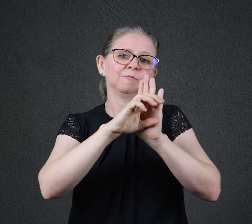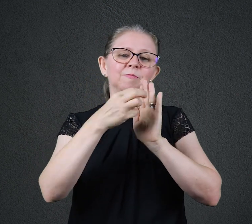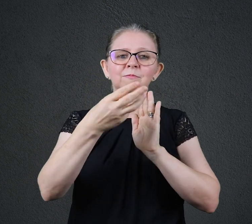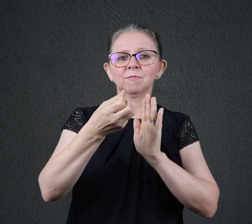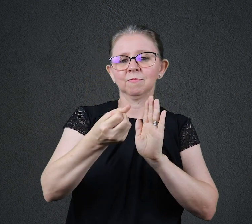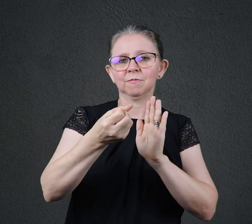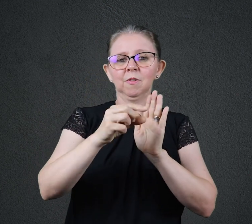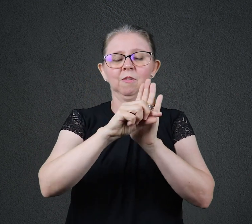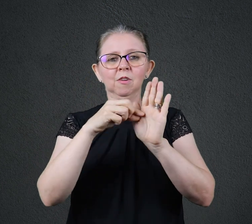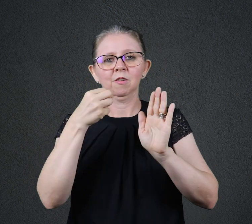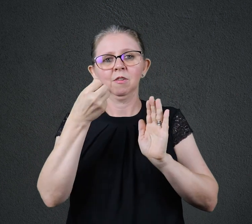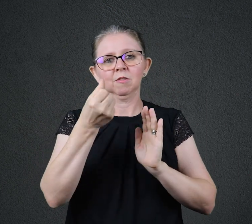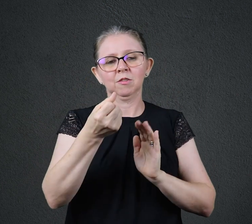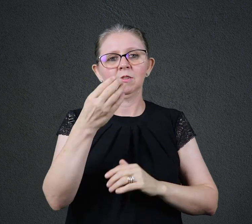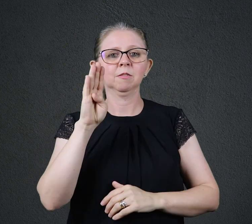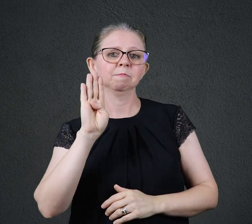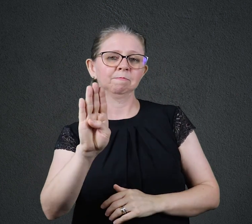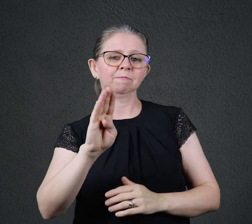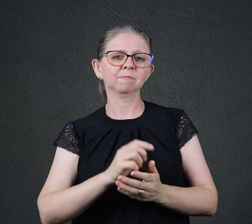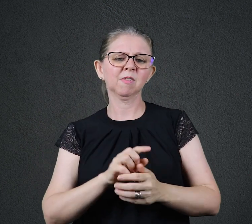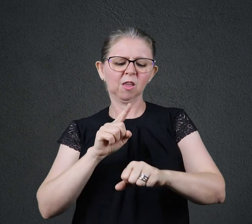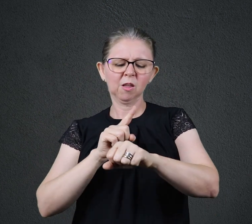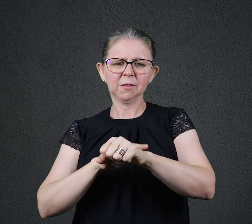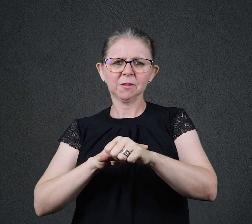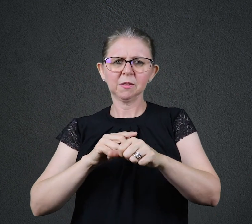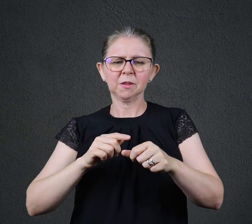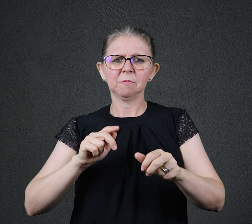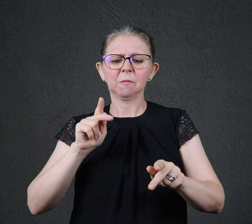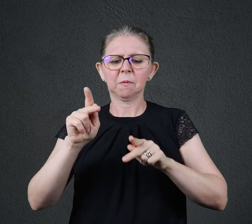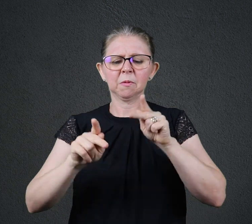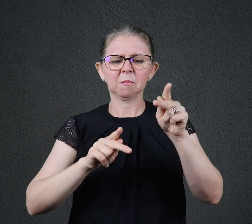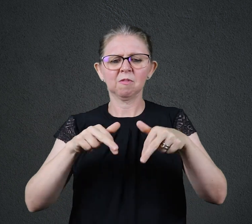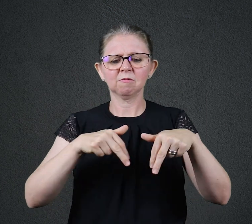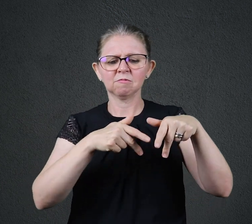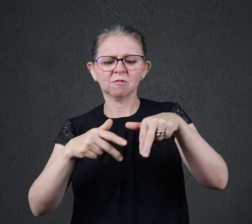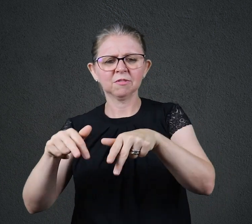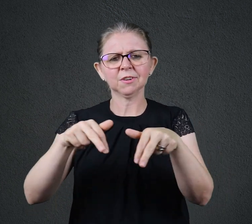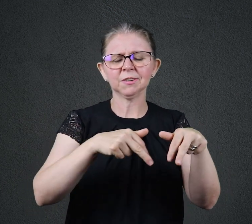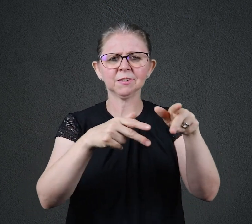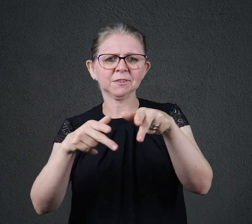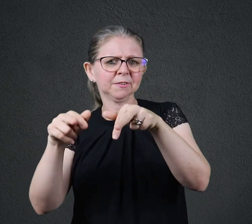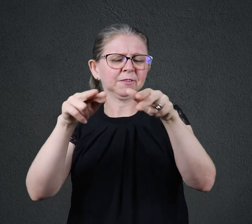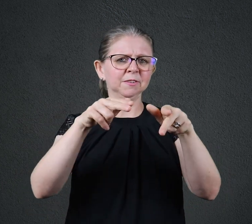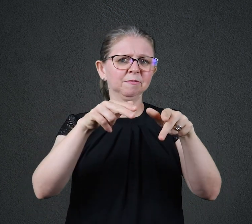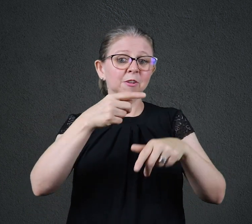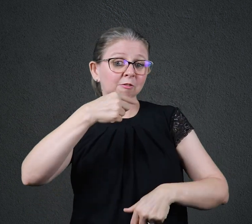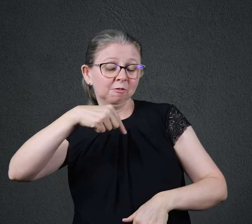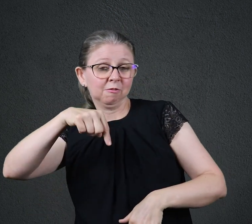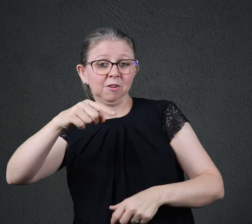Durante a caminhada de Israel no deserto, em direção à terra prometida, o Senhor ordenou que construíssem um tabernáculo, uma